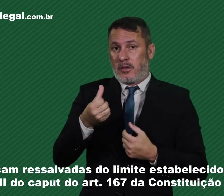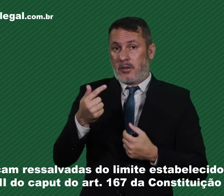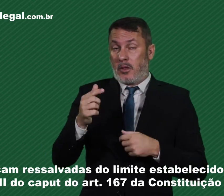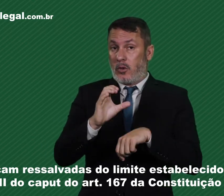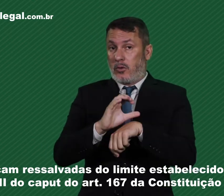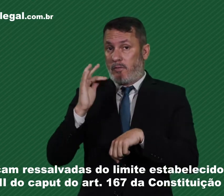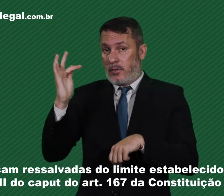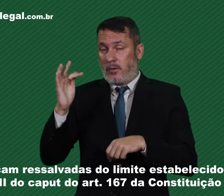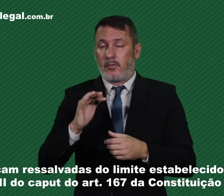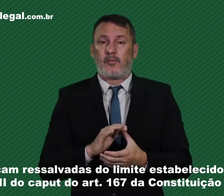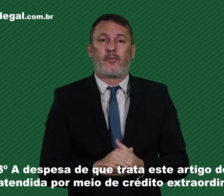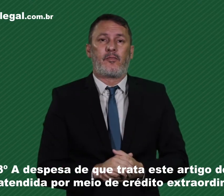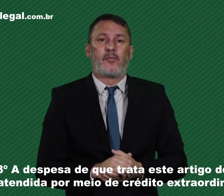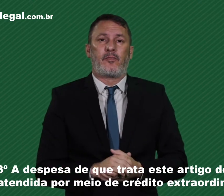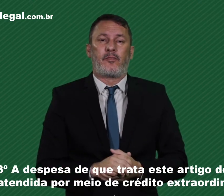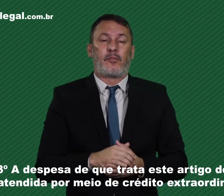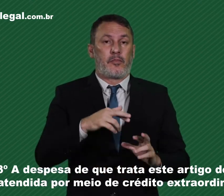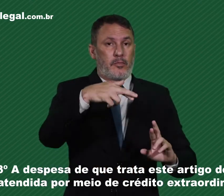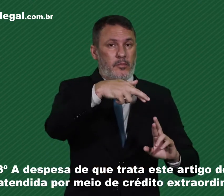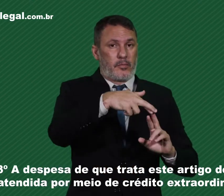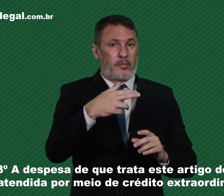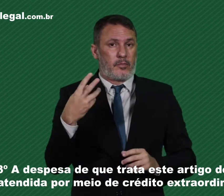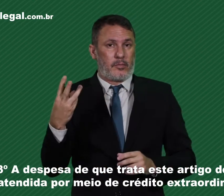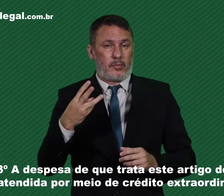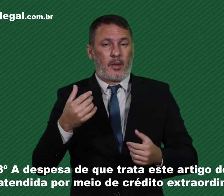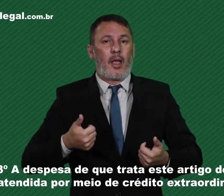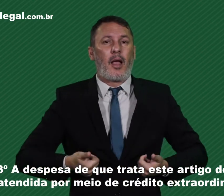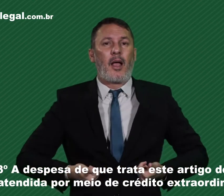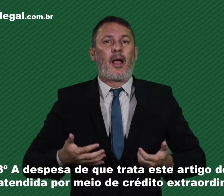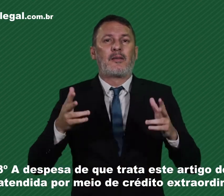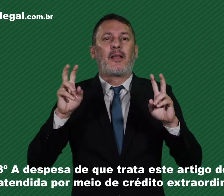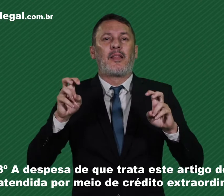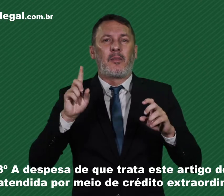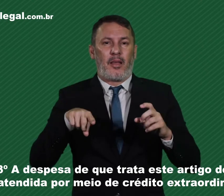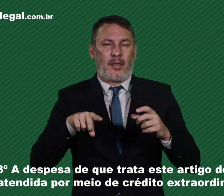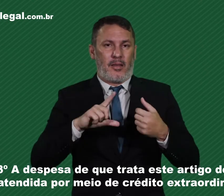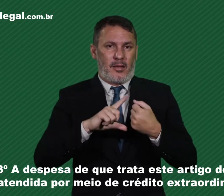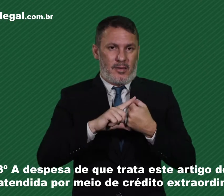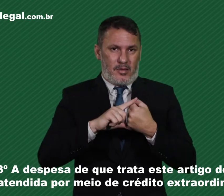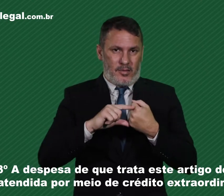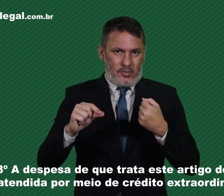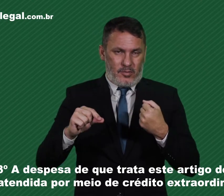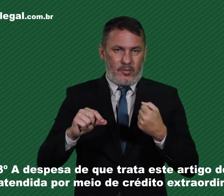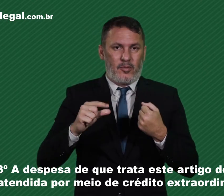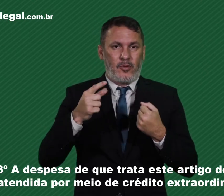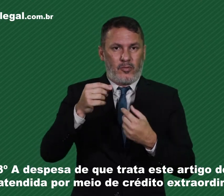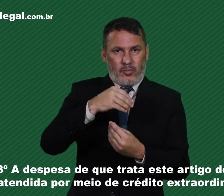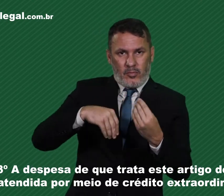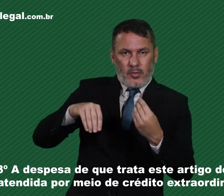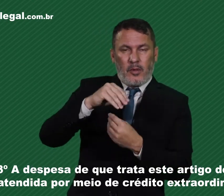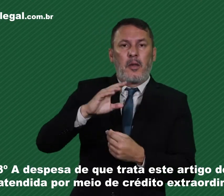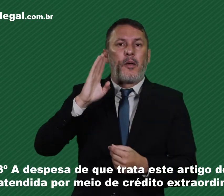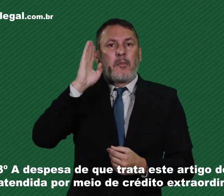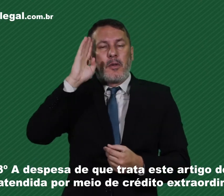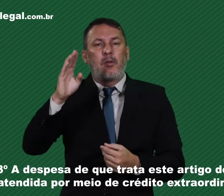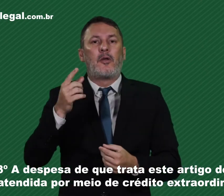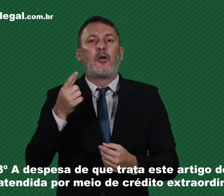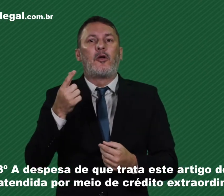da Constituição Federal parágrafo terceiro a despesa de que trata este artigo deve ser atendida por meio